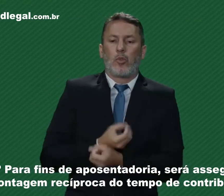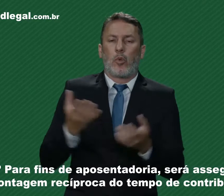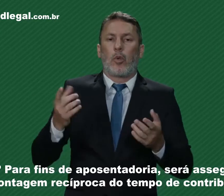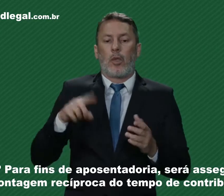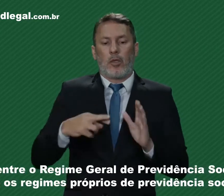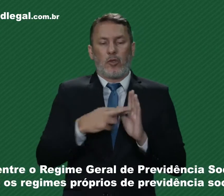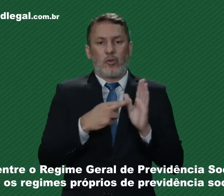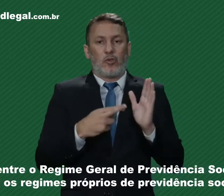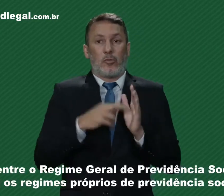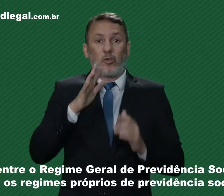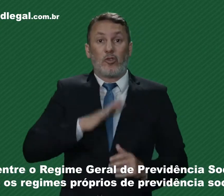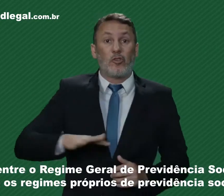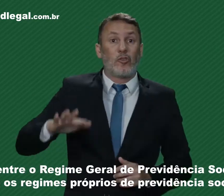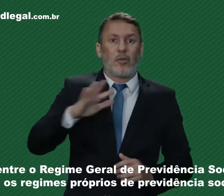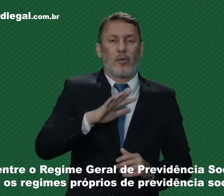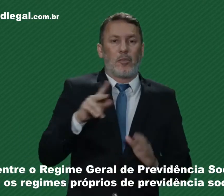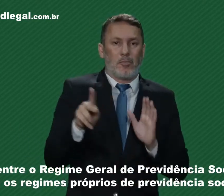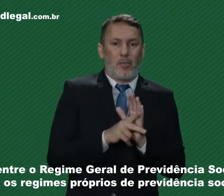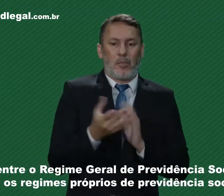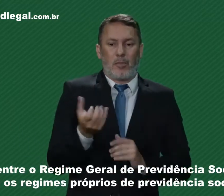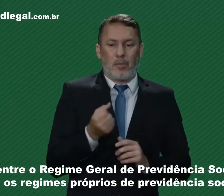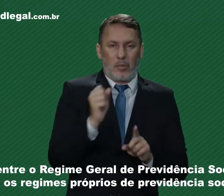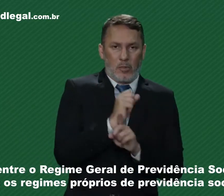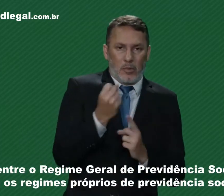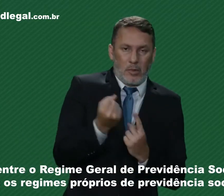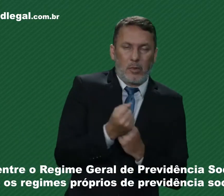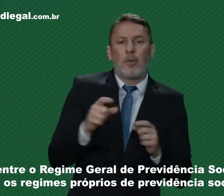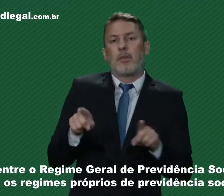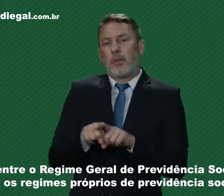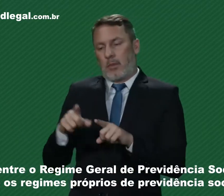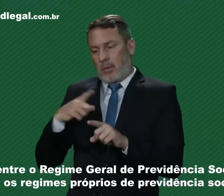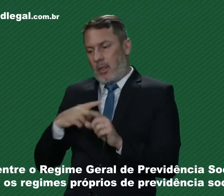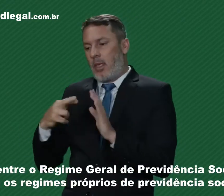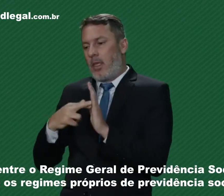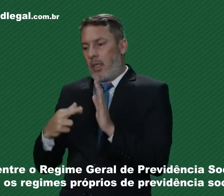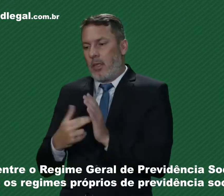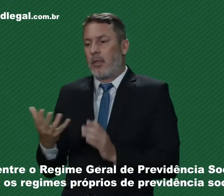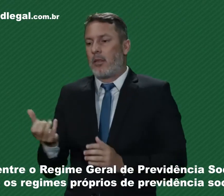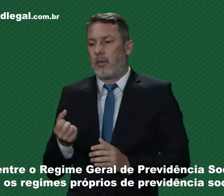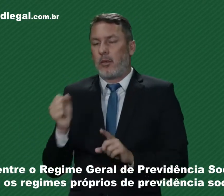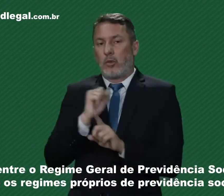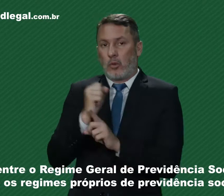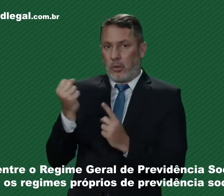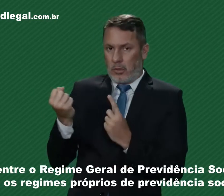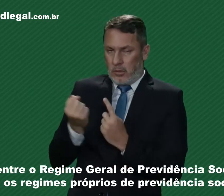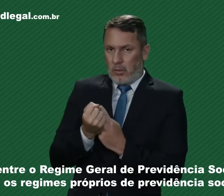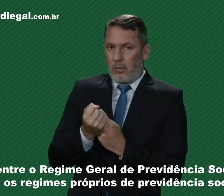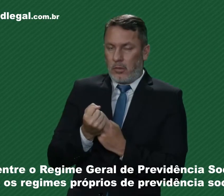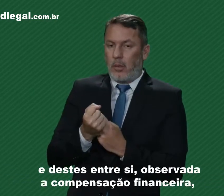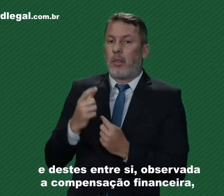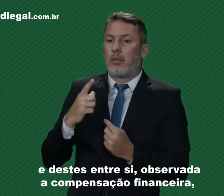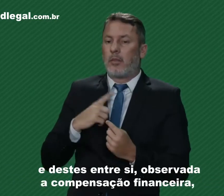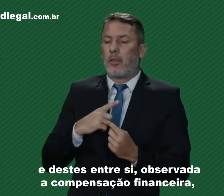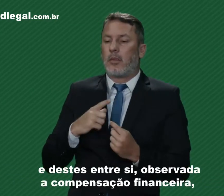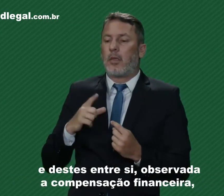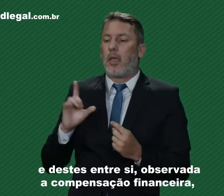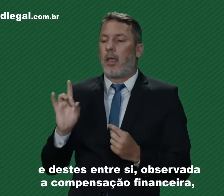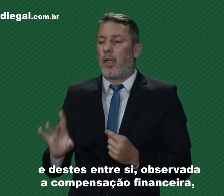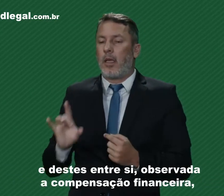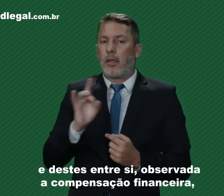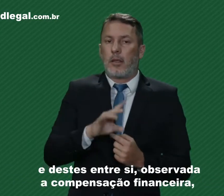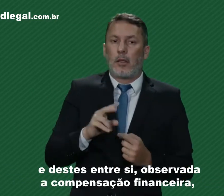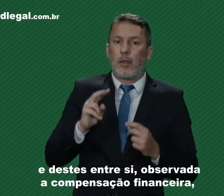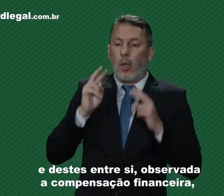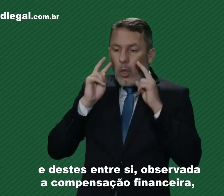de contribuição entre o regime geral de previdência social e os regimes próprios de previdência social e destes